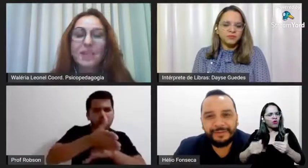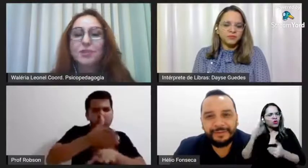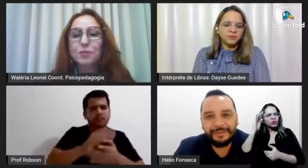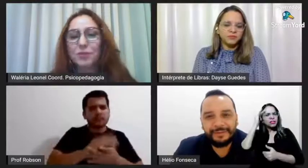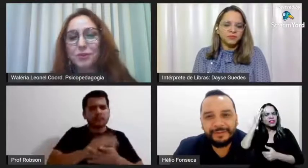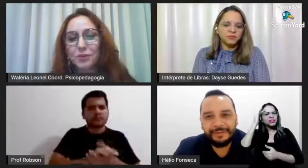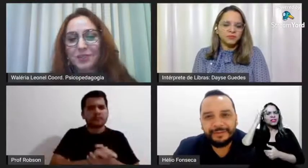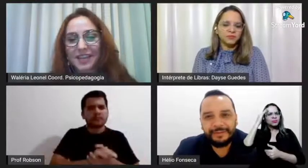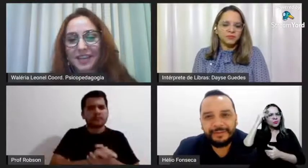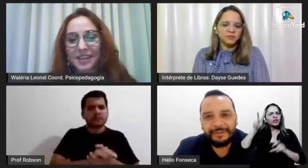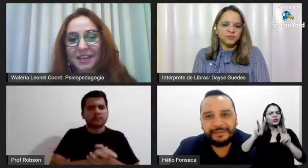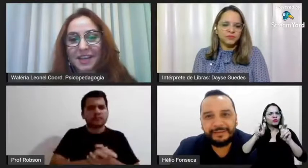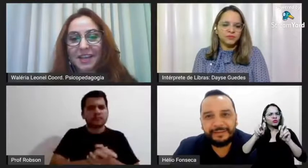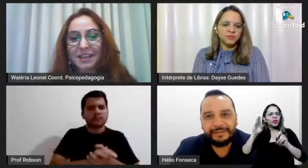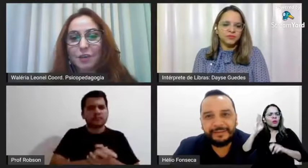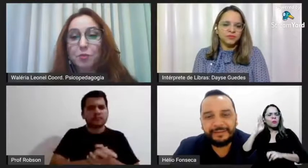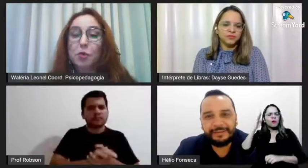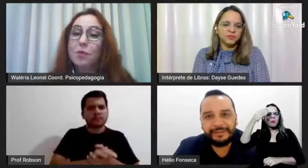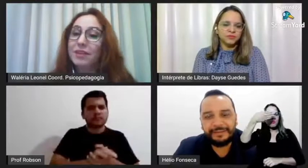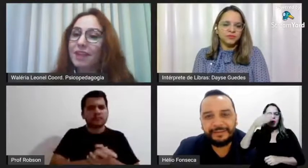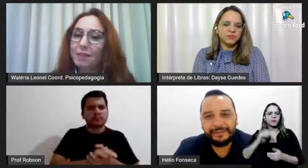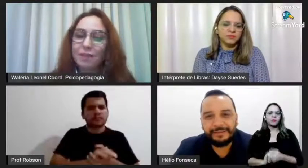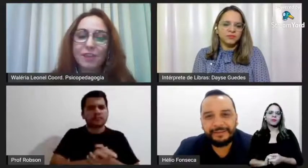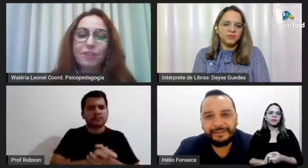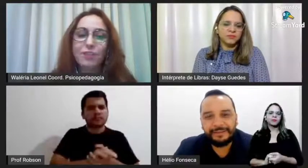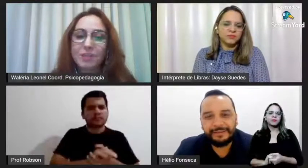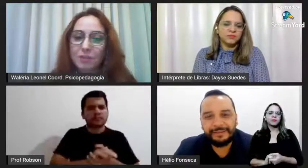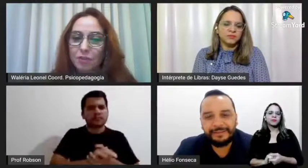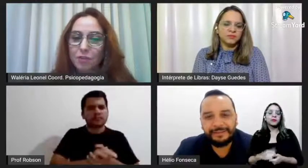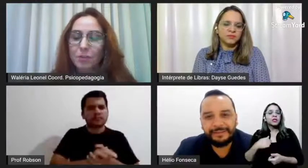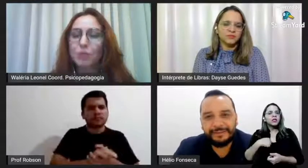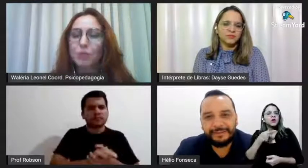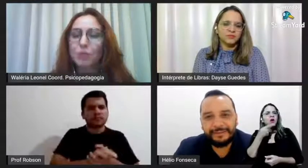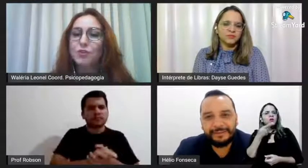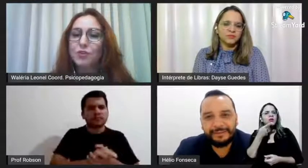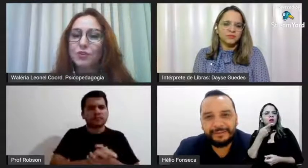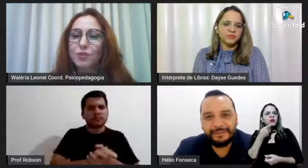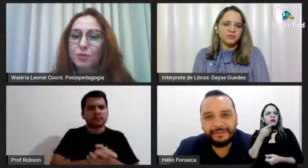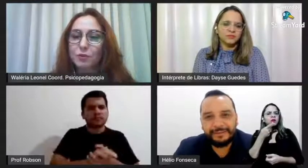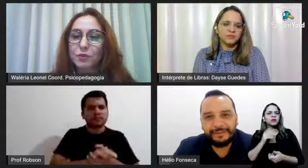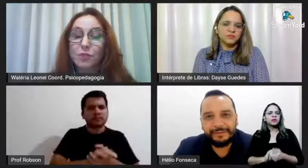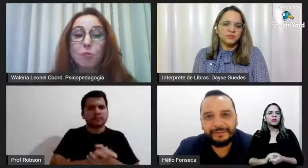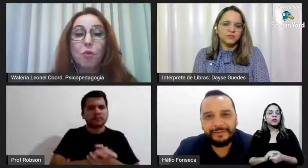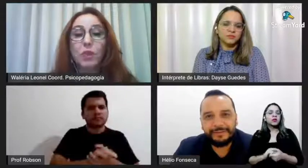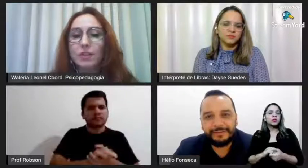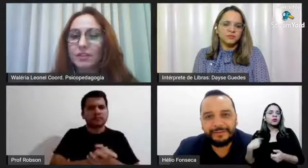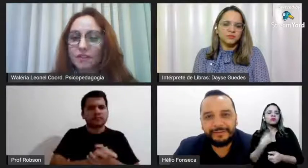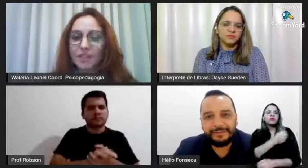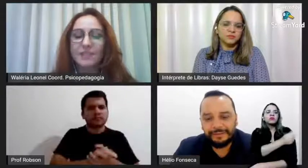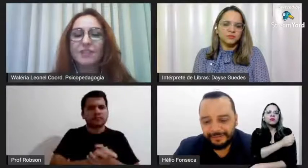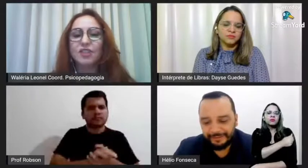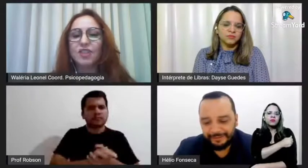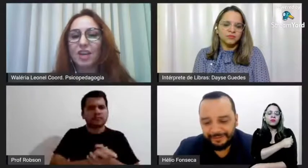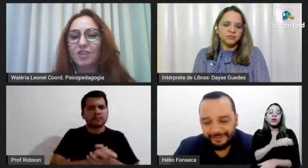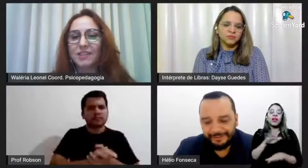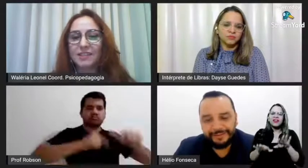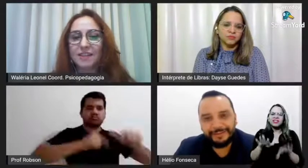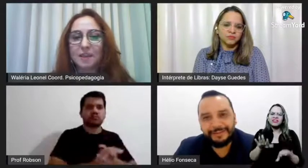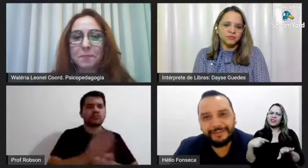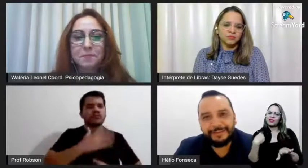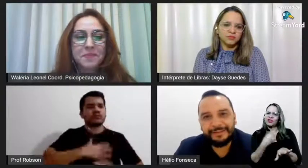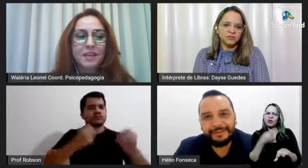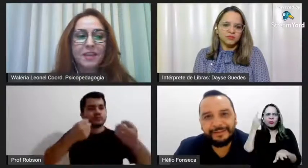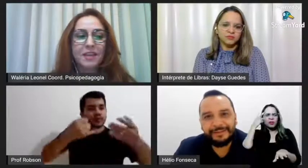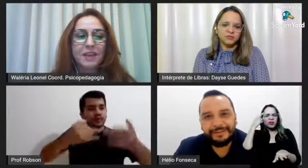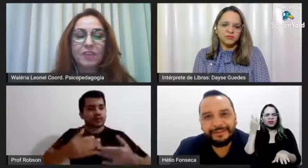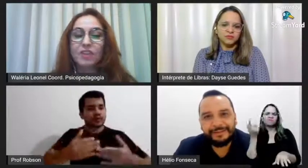compreensão sobre a surdo-cegueira. E o meu comentário vai justamente para todos os nossos alunos, que muitas vezes a gente acha